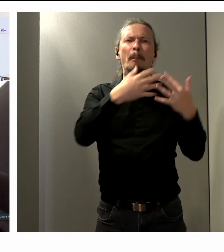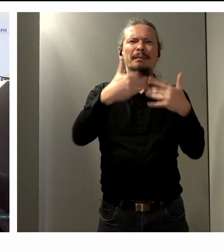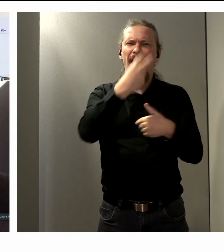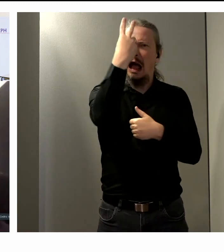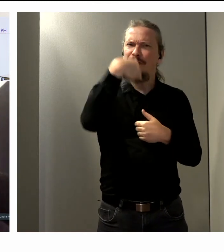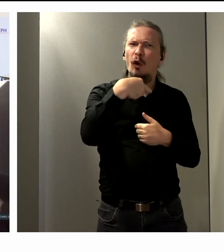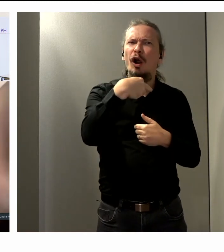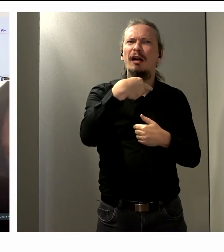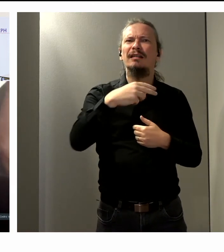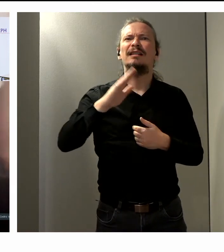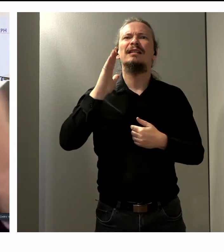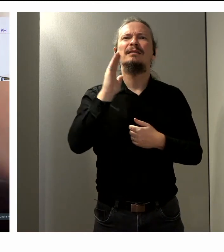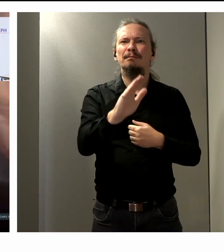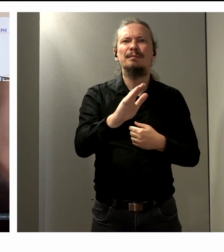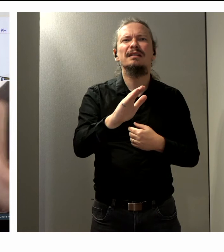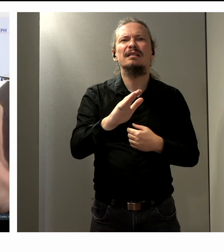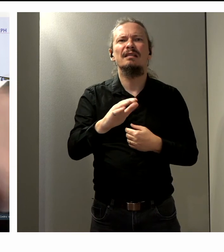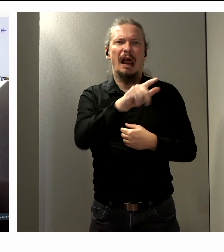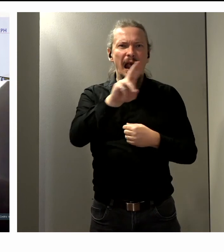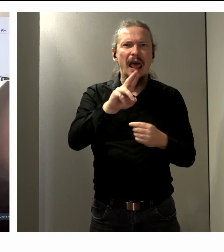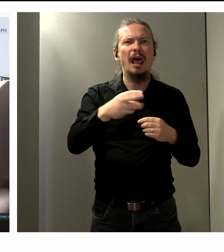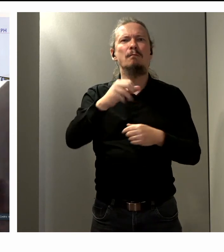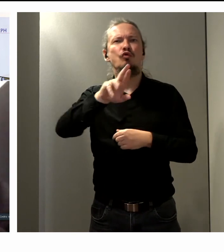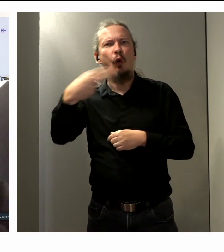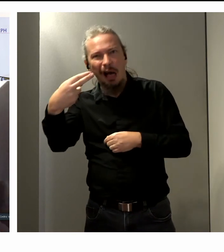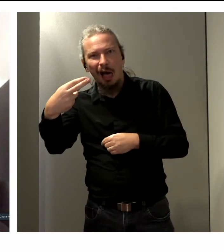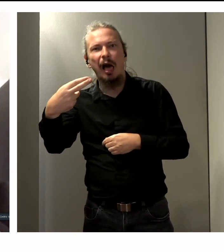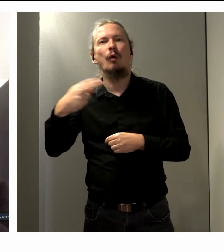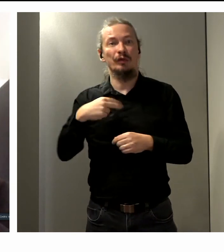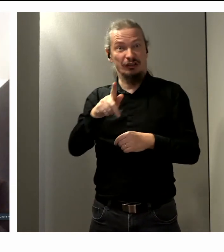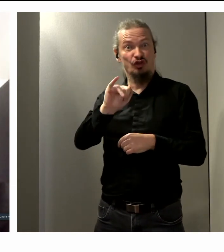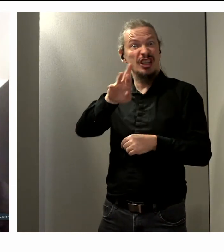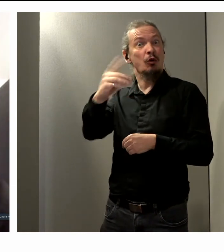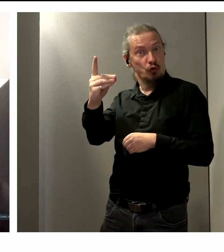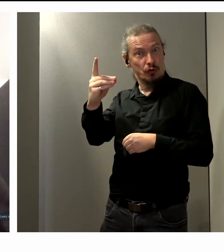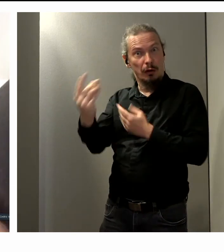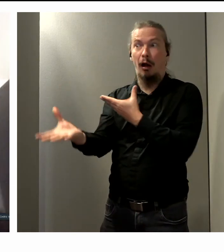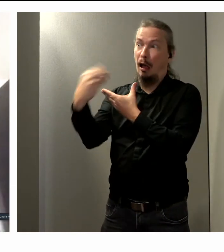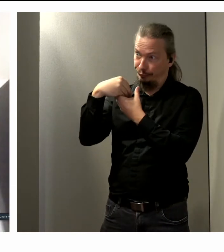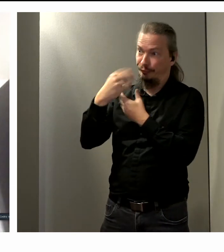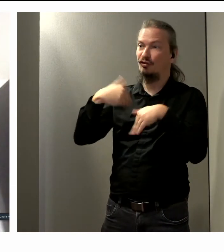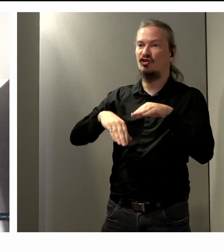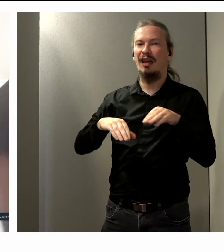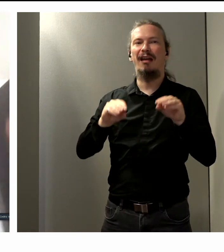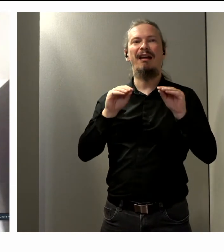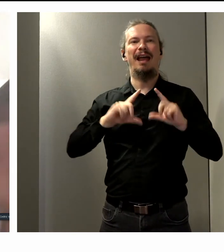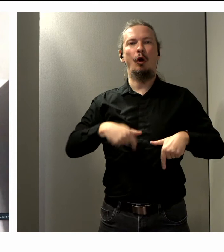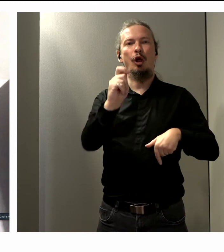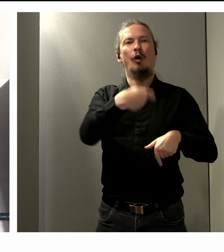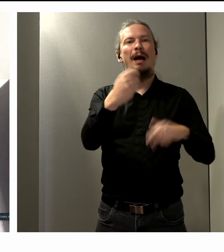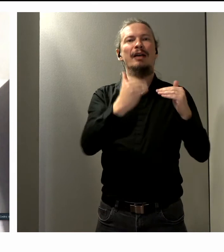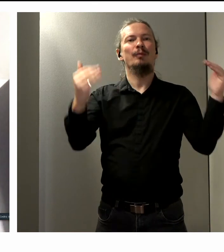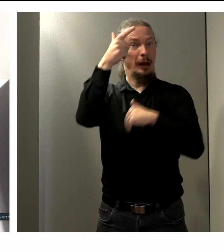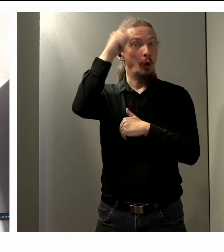aveugles dans la tradition de l'ère à la fin de sa vie, de Morin ou d'Emmanuel Giroux, que j'ai eu dans mon laboratoire à l'École normale supérieure de Lyon, qui a